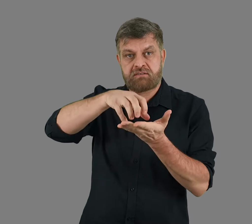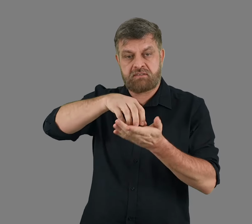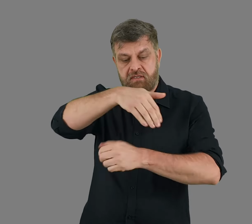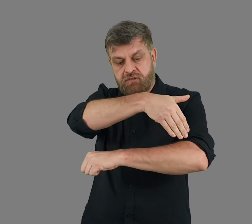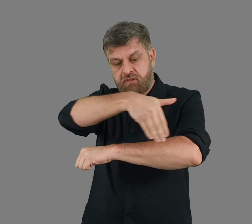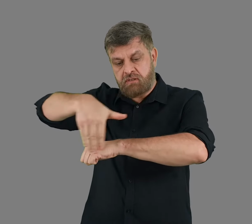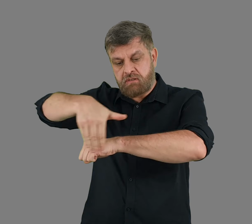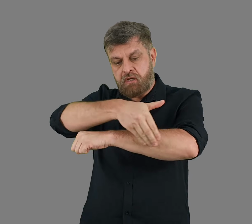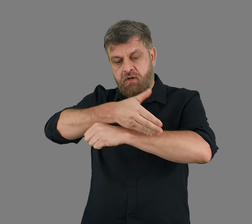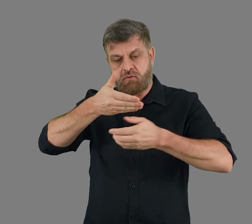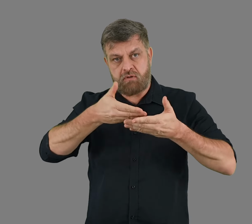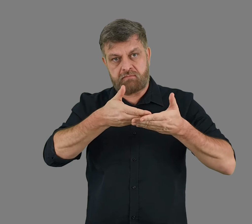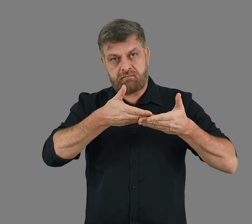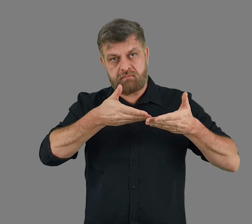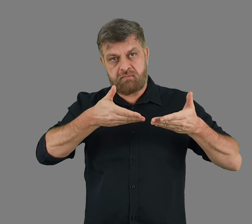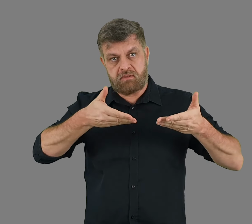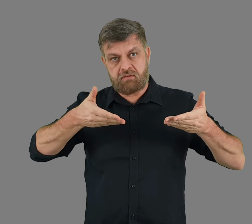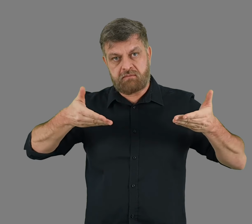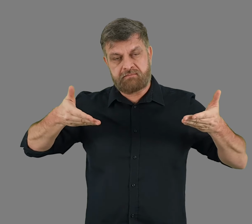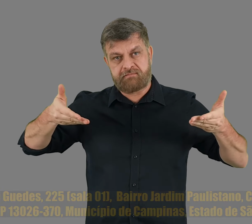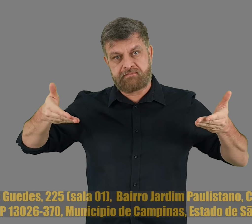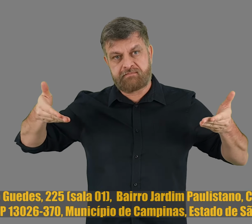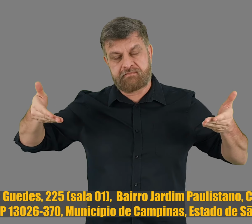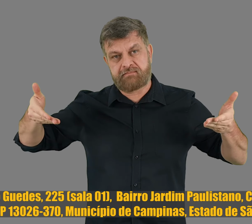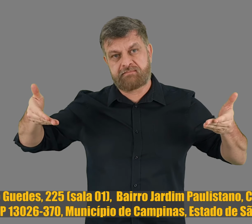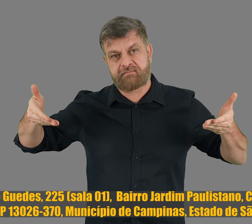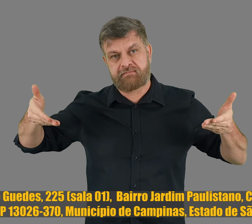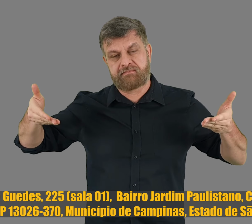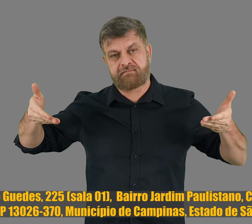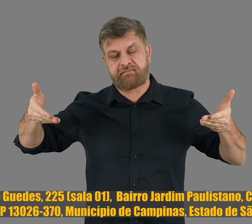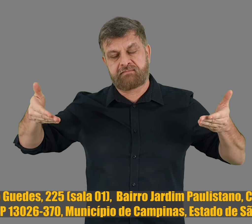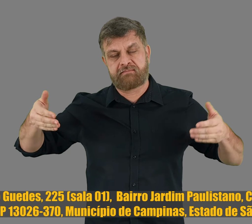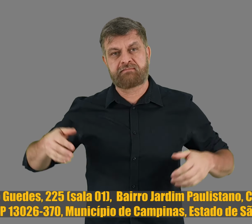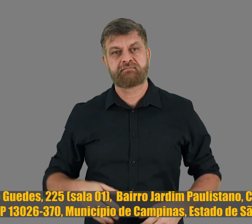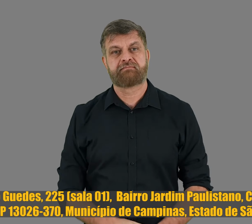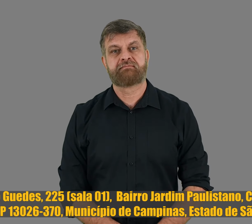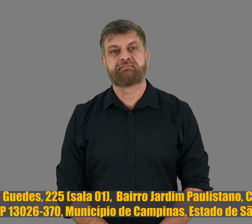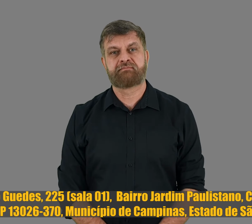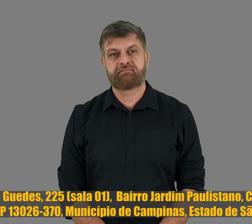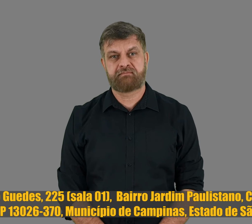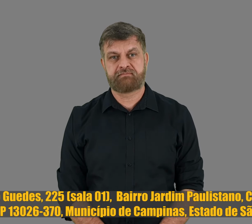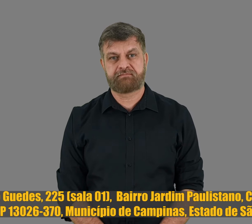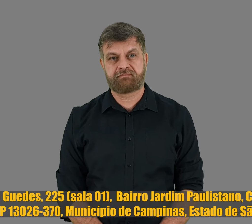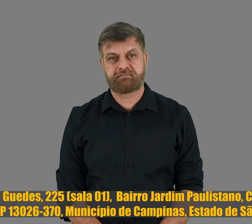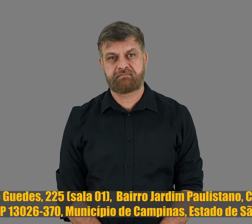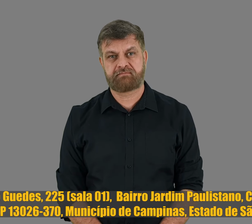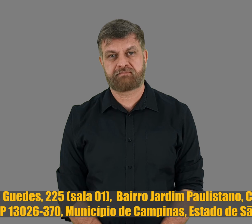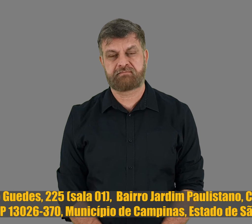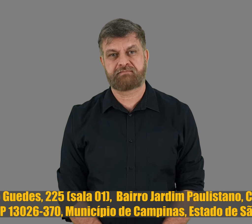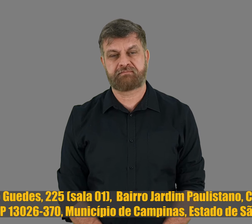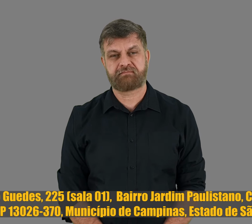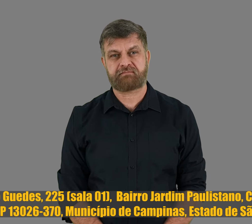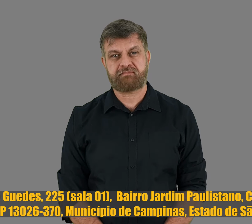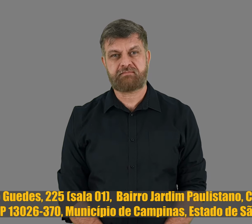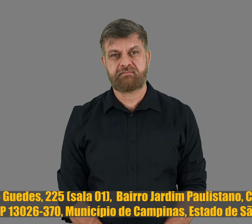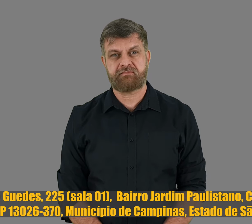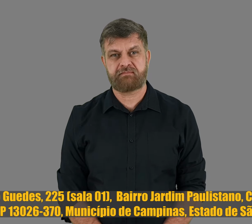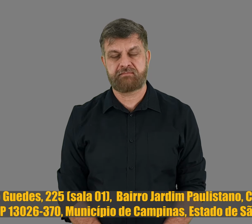Guedes, 225, Sala 1, bairro Jardim Paulistano, Campinas, São Paulo. CEP